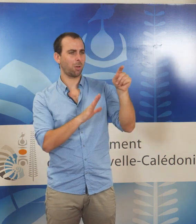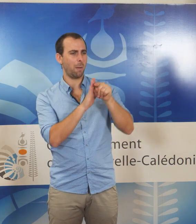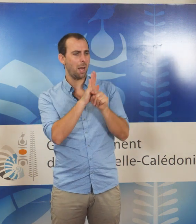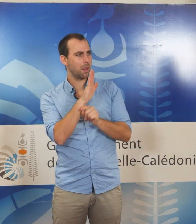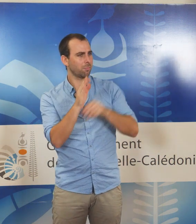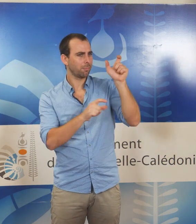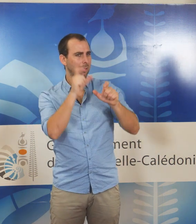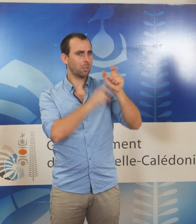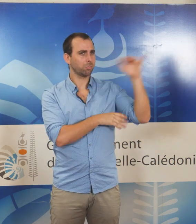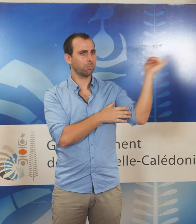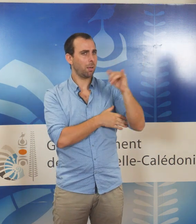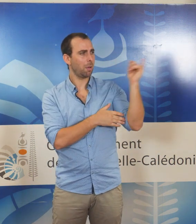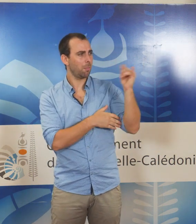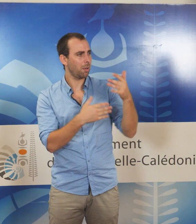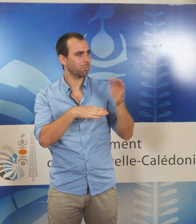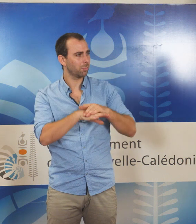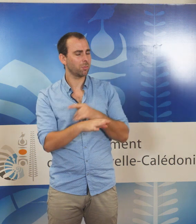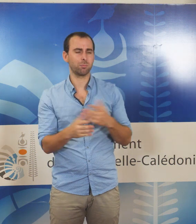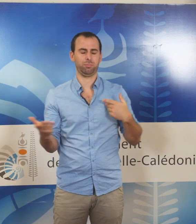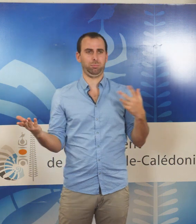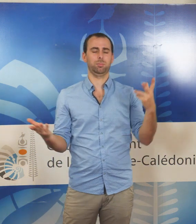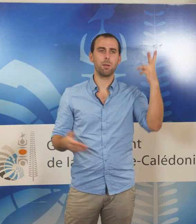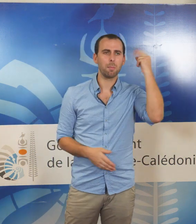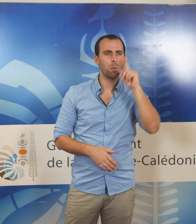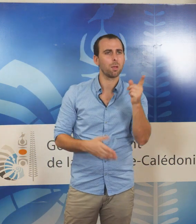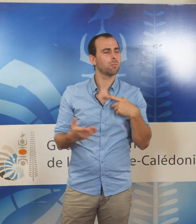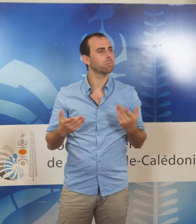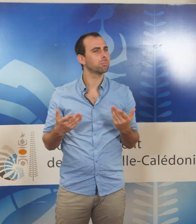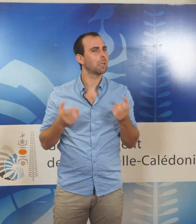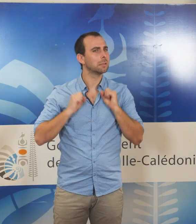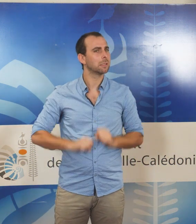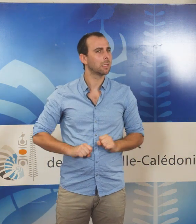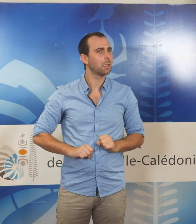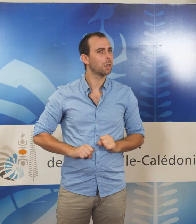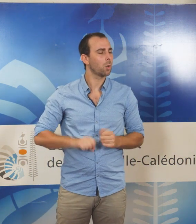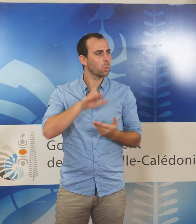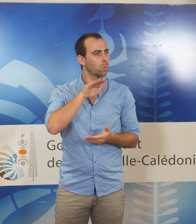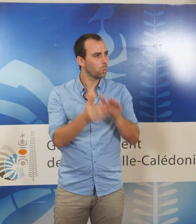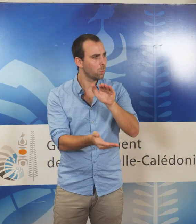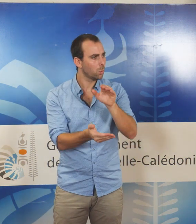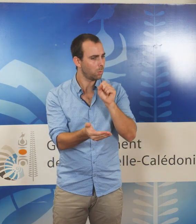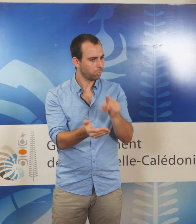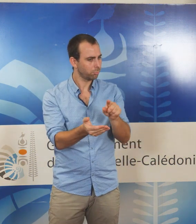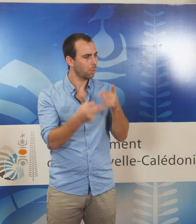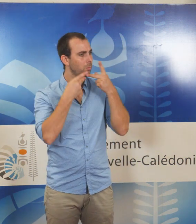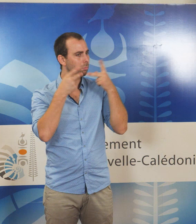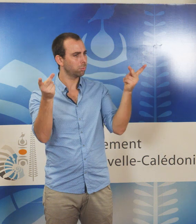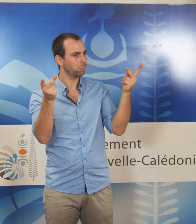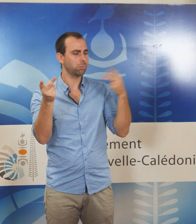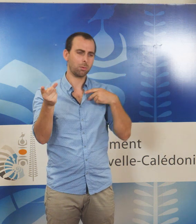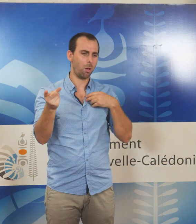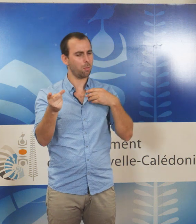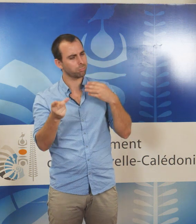rapatriées. Quelle est la réaction du gouvernement ? Pardon, j'ai pas entendu la fin. Le Sénat coutumier, donc, qui se plaint